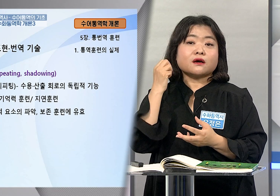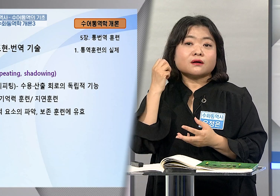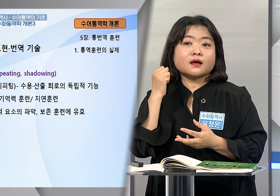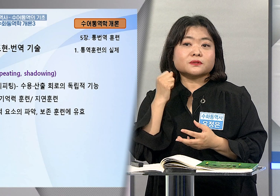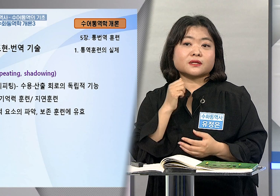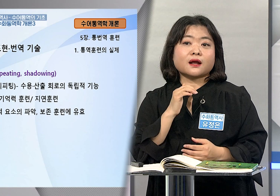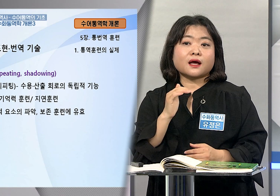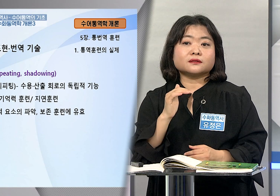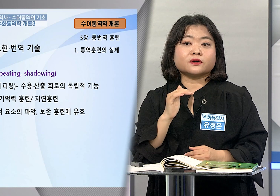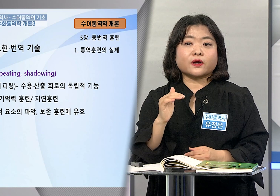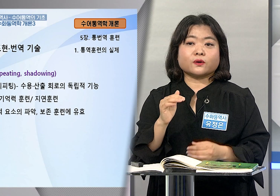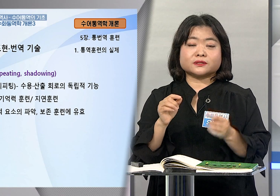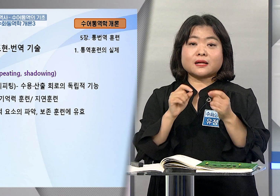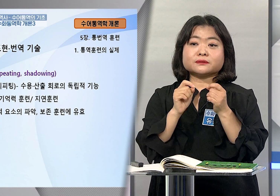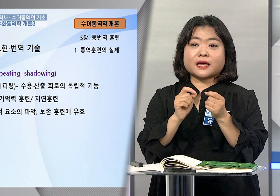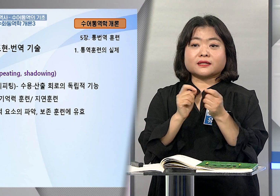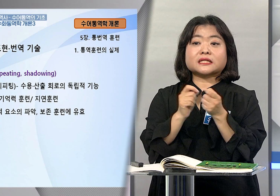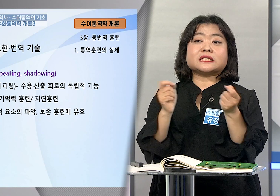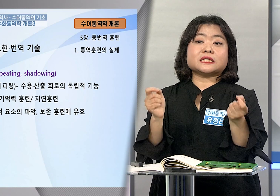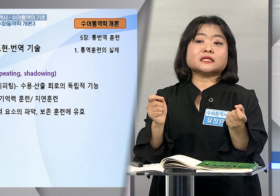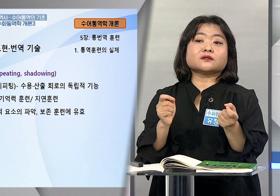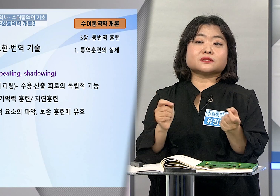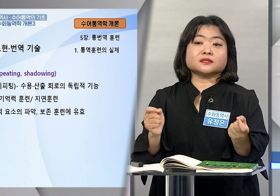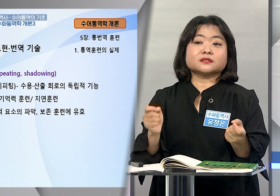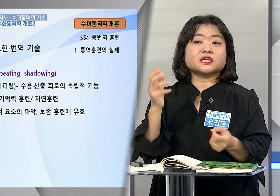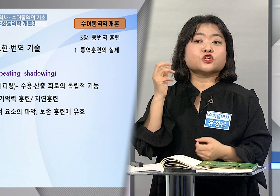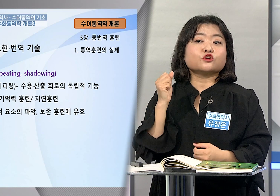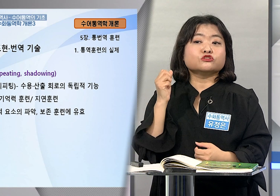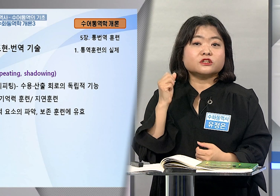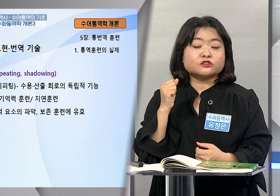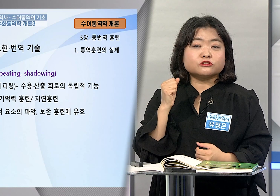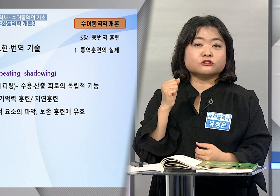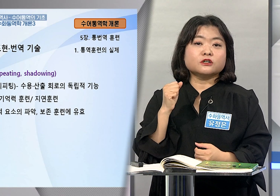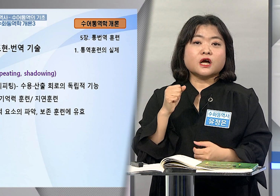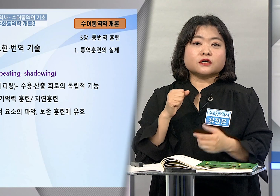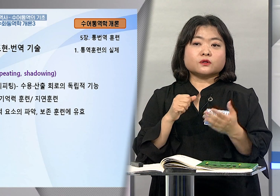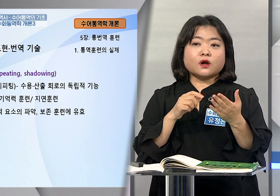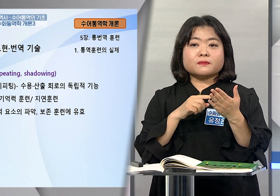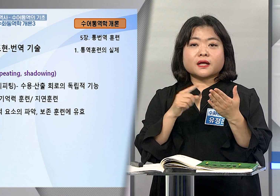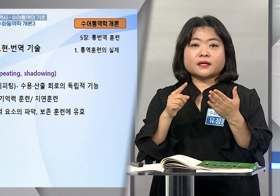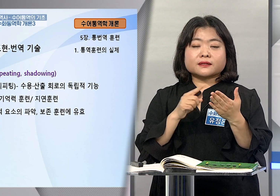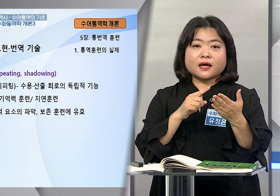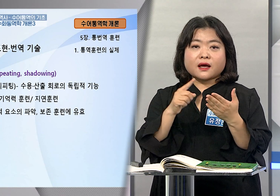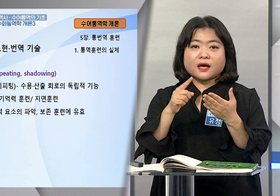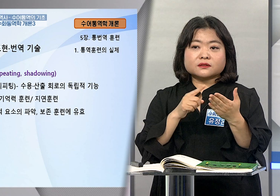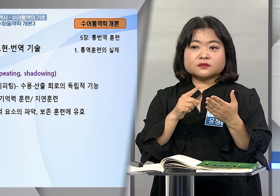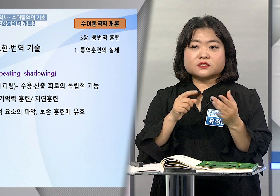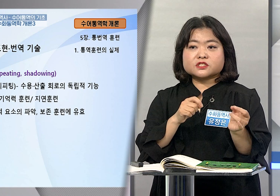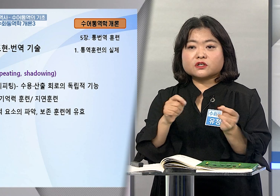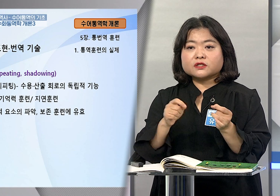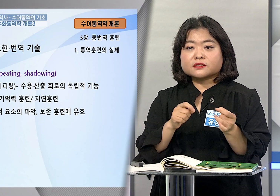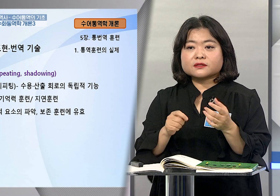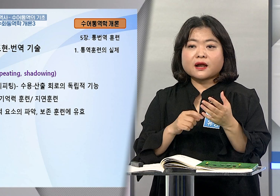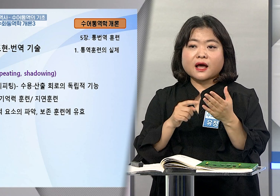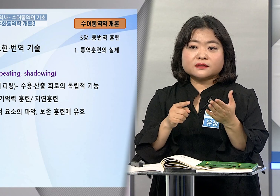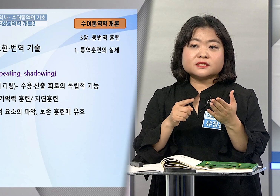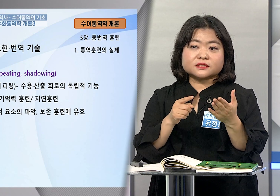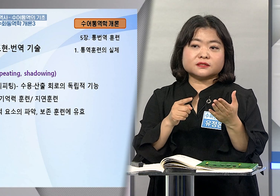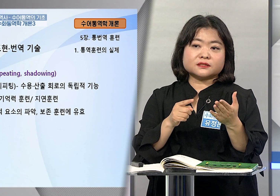기억을 하면서 따라하는 거예요. 짧은 게 아니라 긴 것들을. 그게 기억 훈련이고 그리고 얼마나 내가 따라하는 것들을 지연해서 따라하는지를